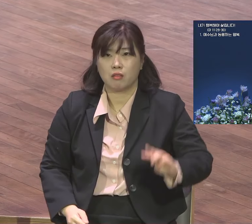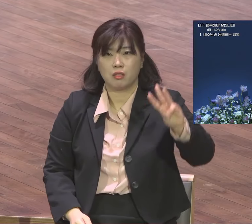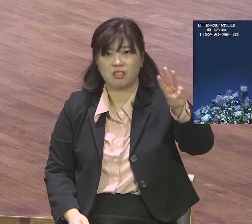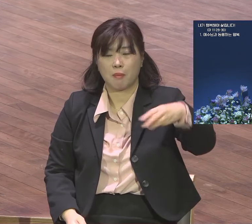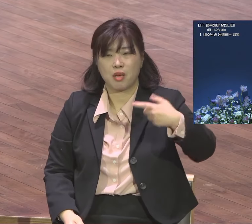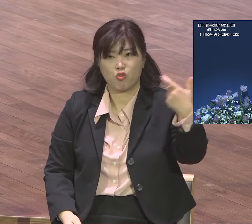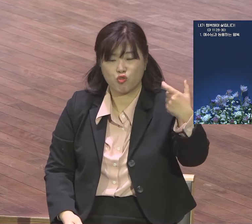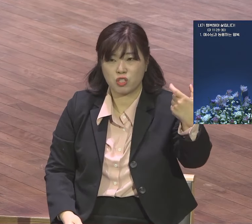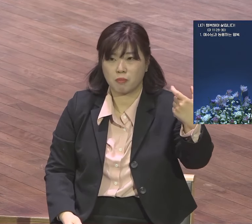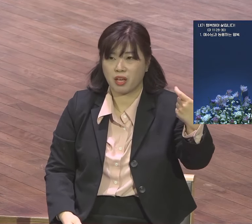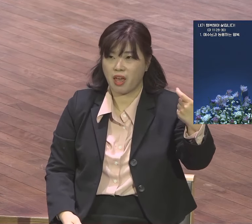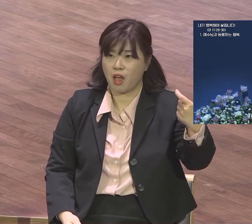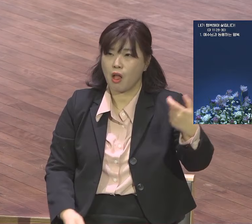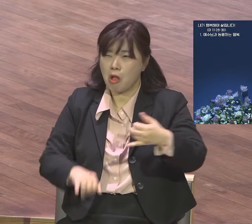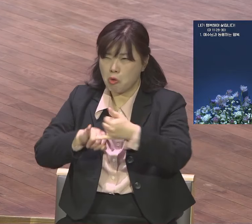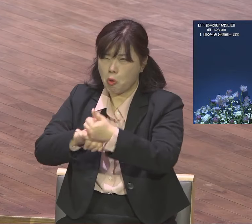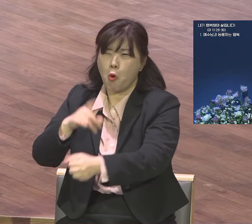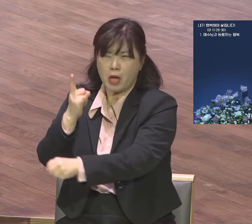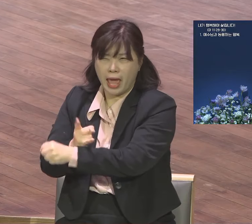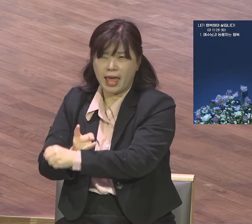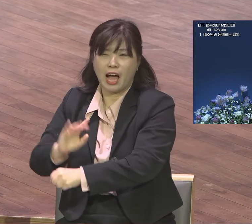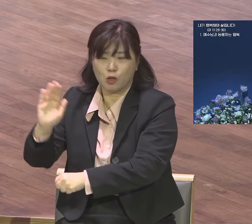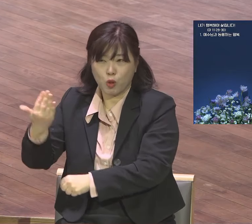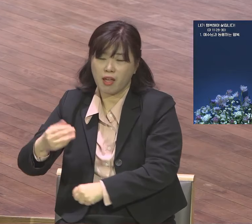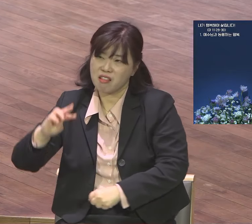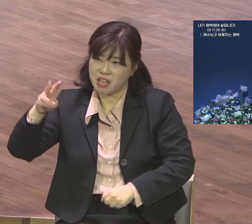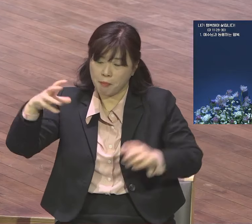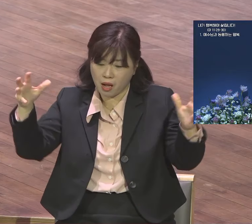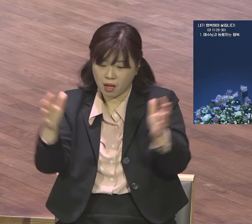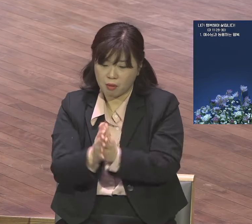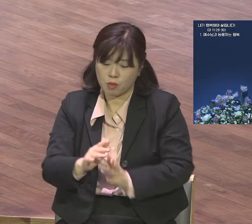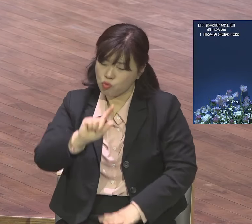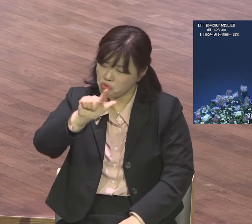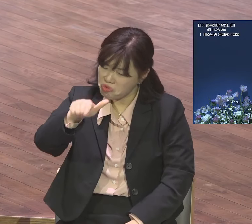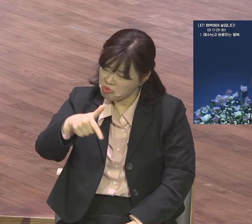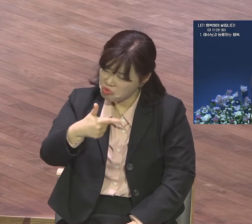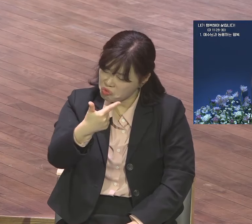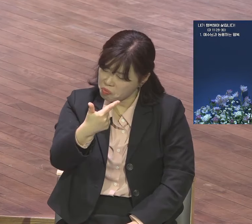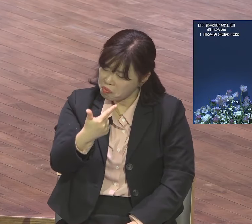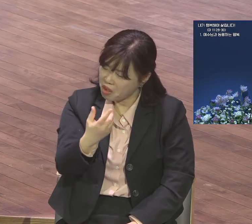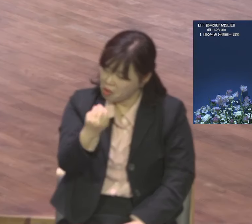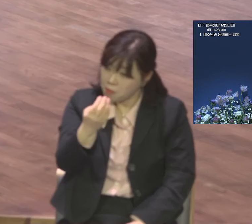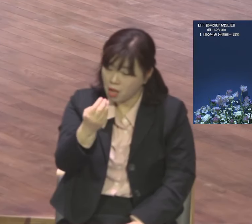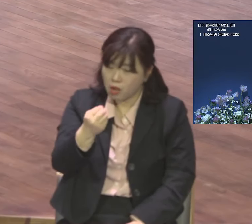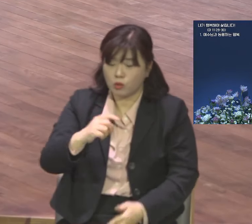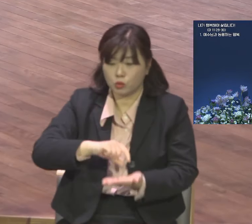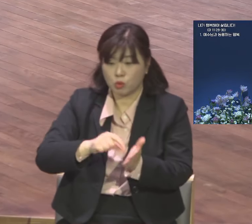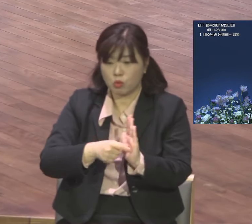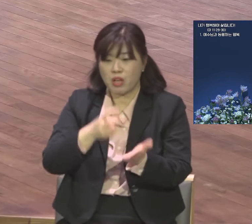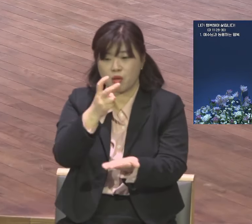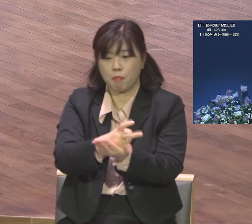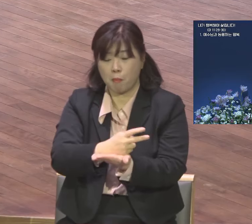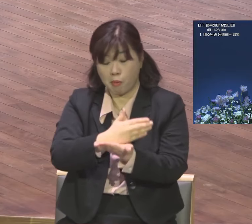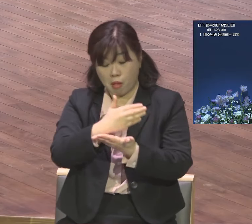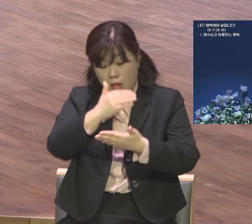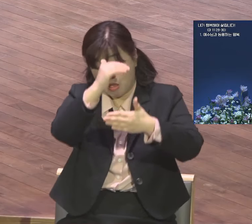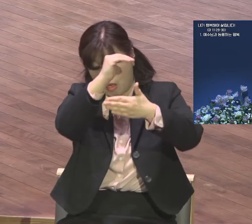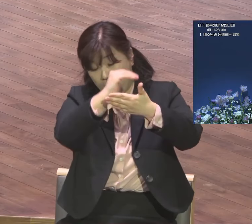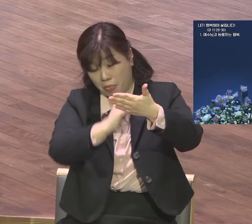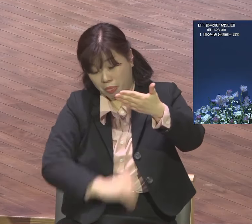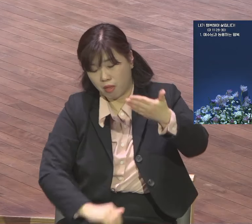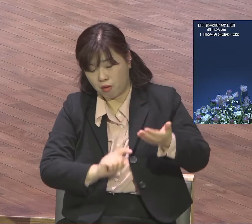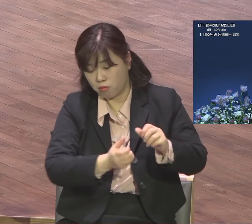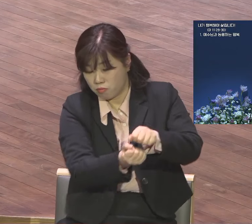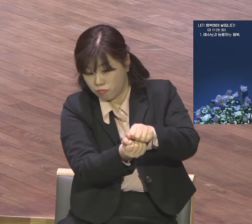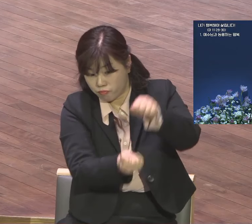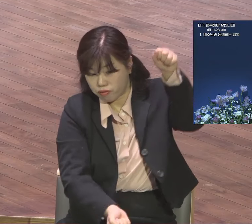그런 세칙을 만들어가지고 지키게 한 것입니다. 이스라엘 백성들은 로마의 압제로부터